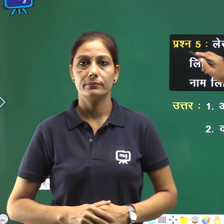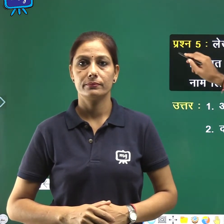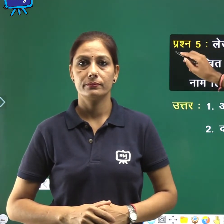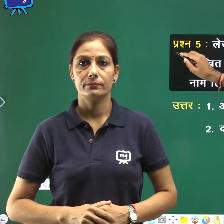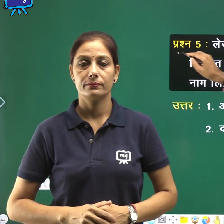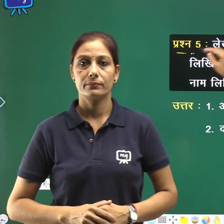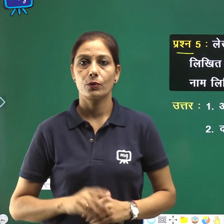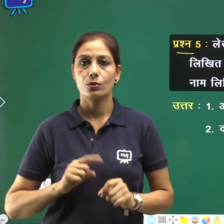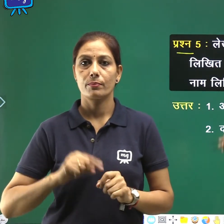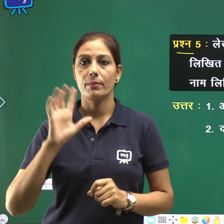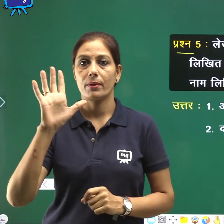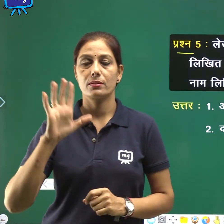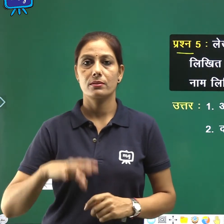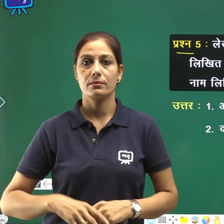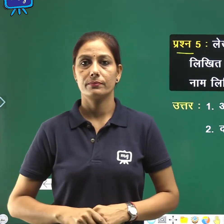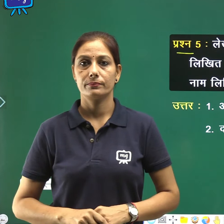प्रश्न 5,